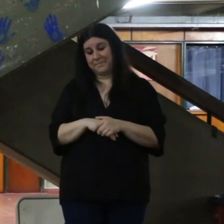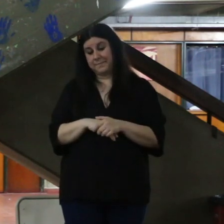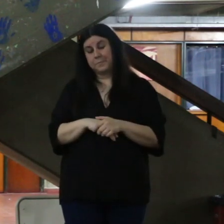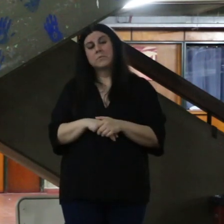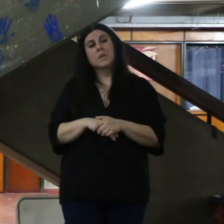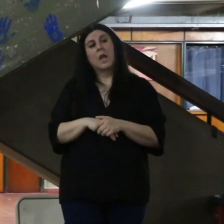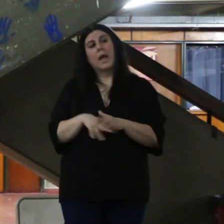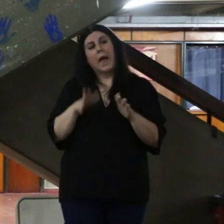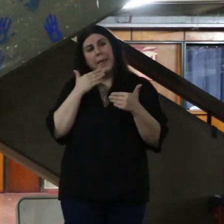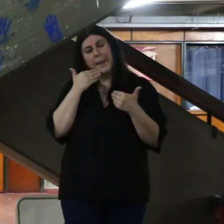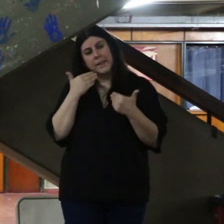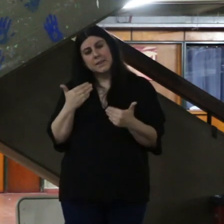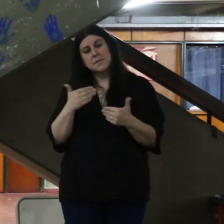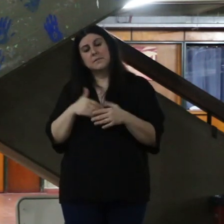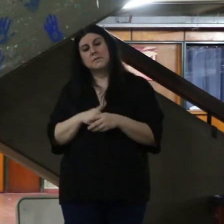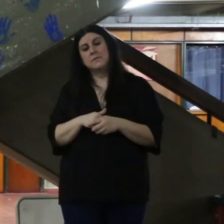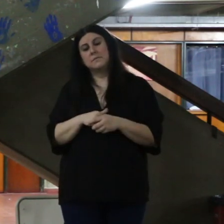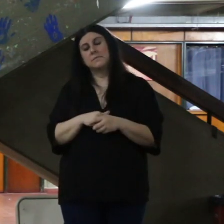Agradecerle también